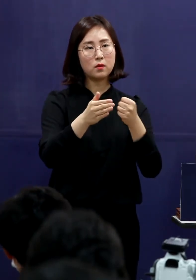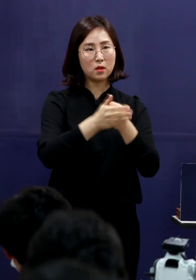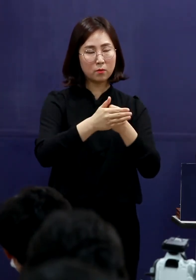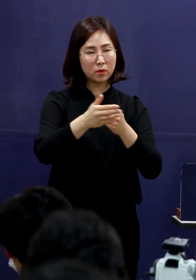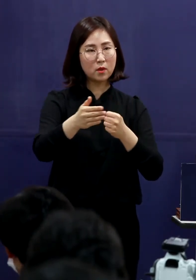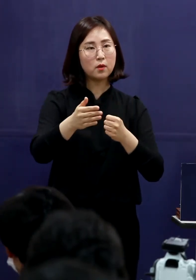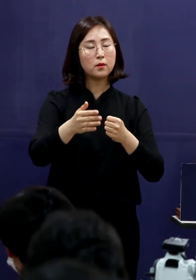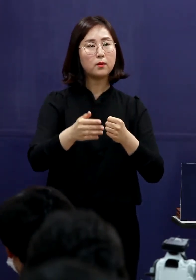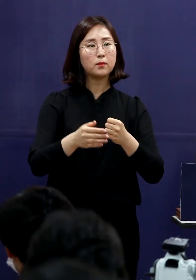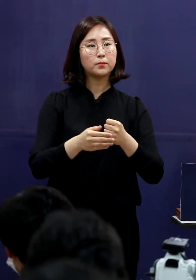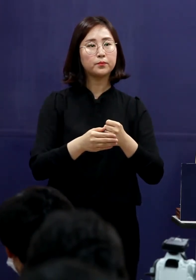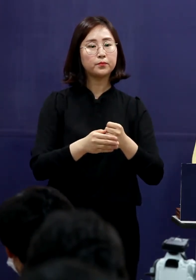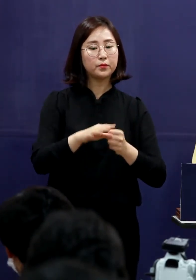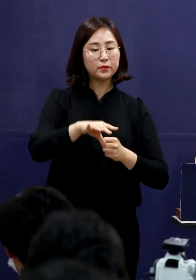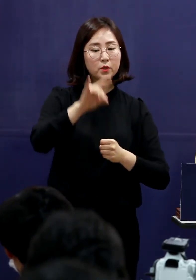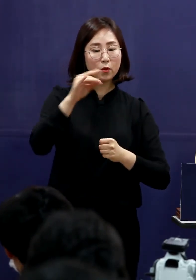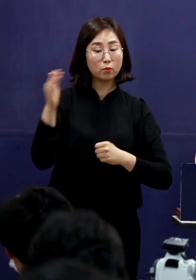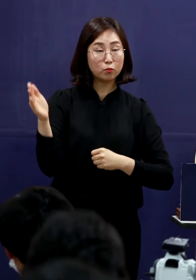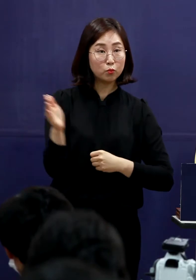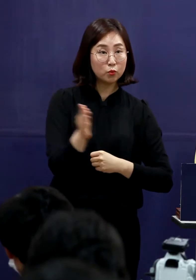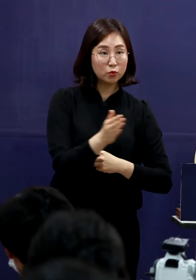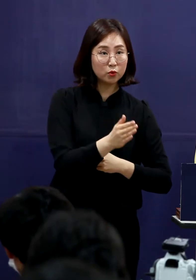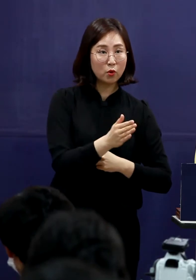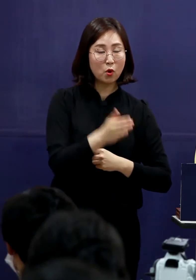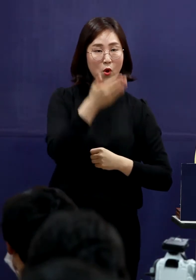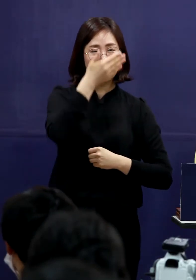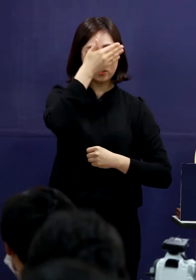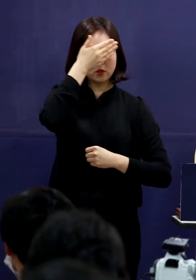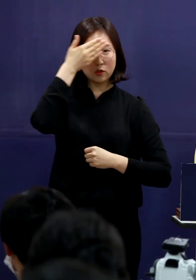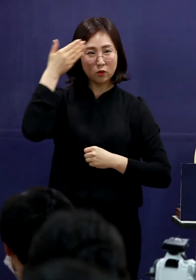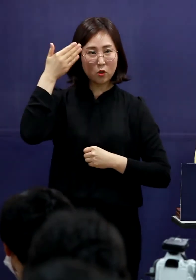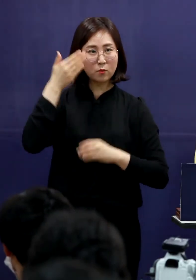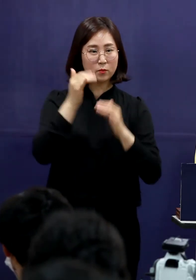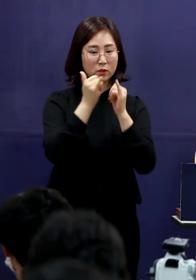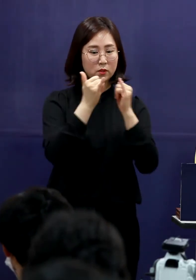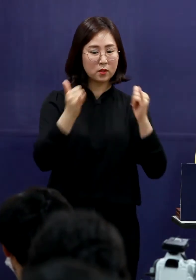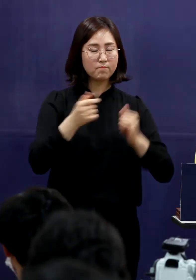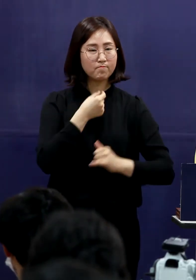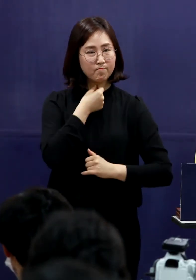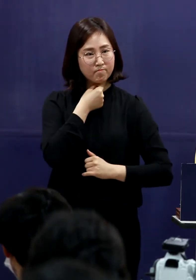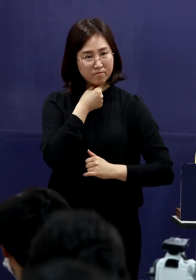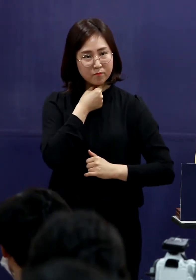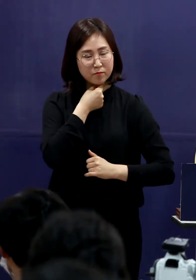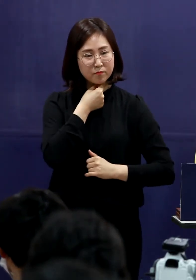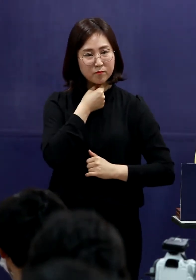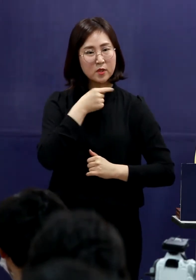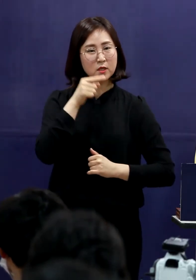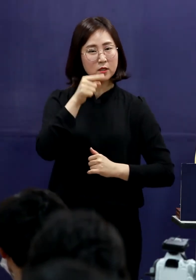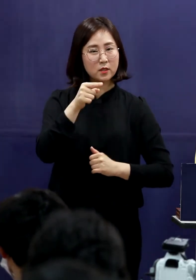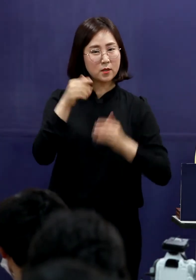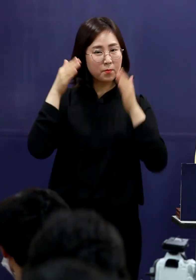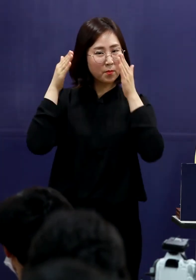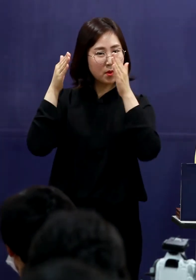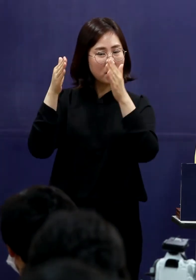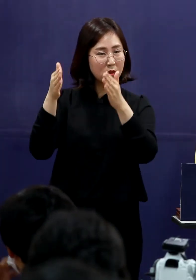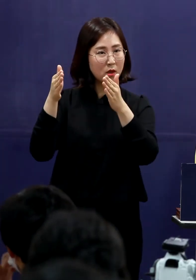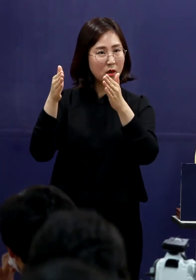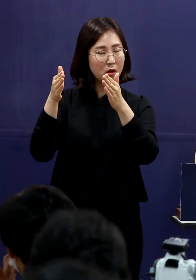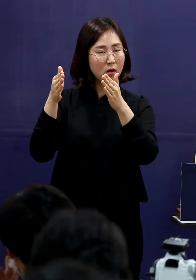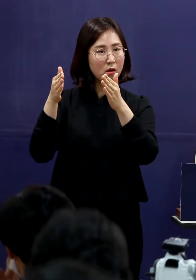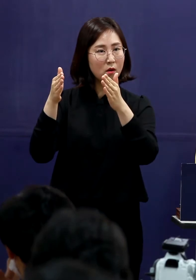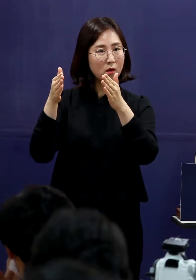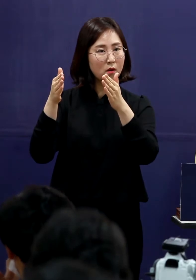보니까 처음부터 청년들이 좀 원했던 그런